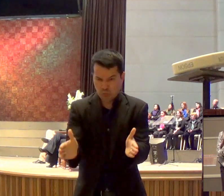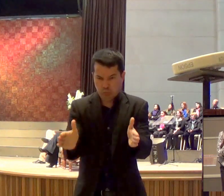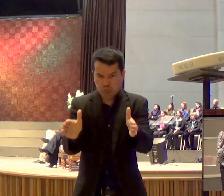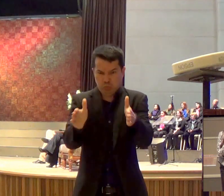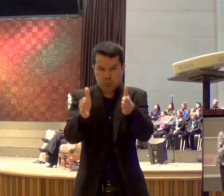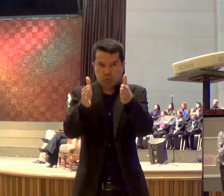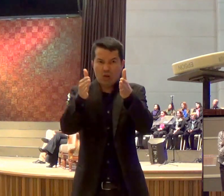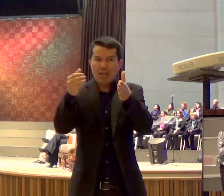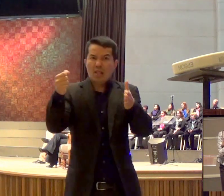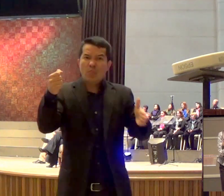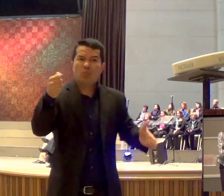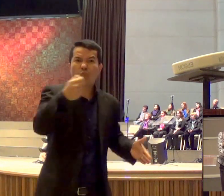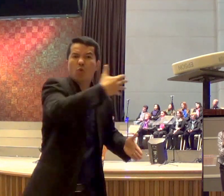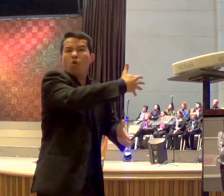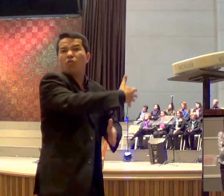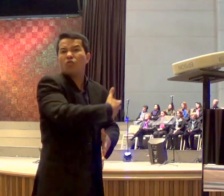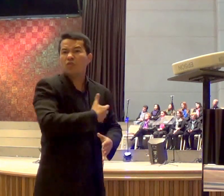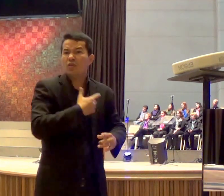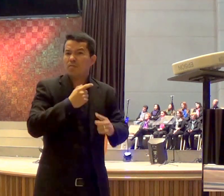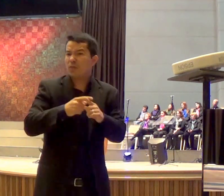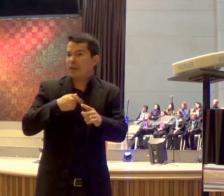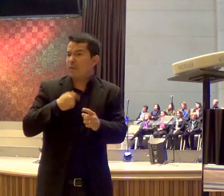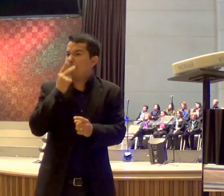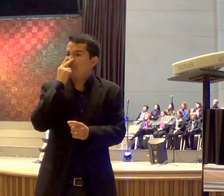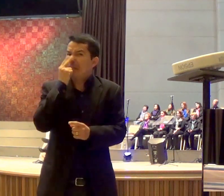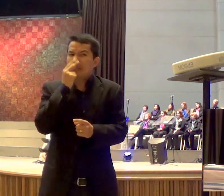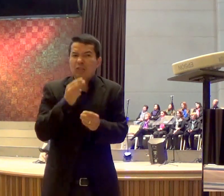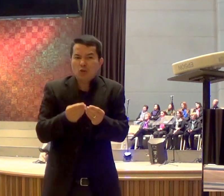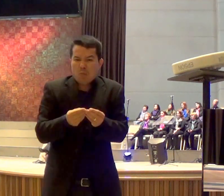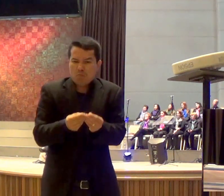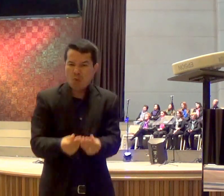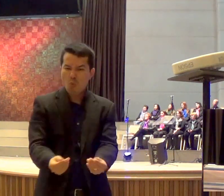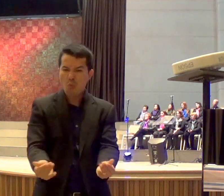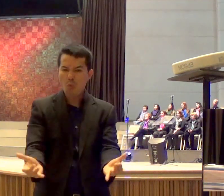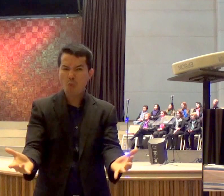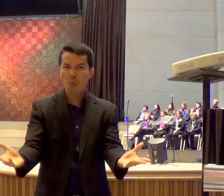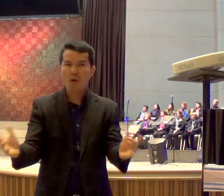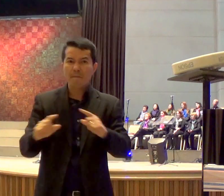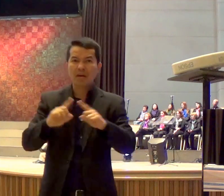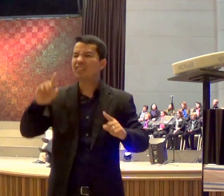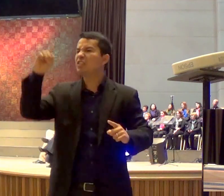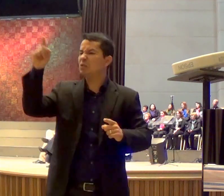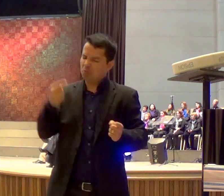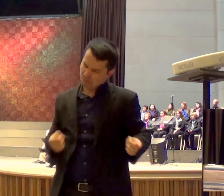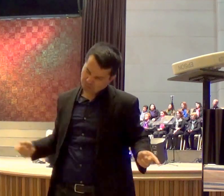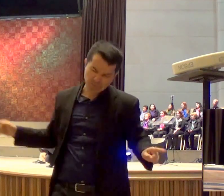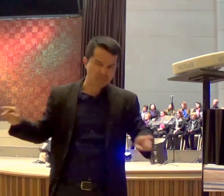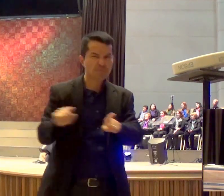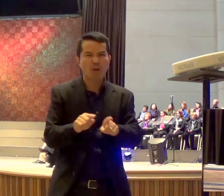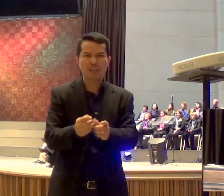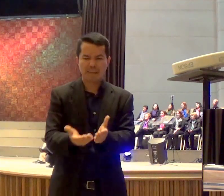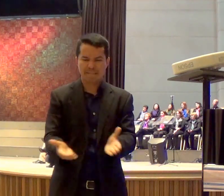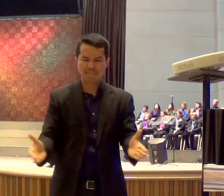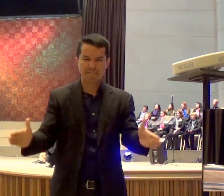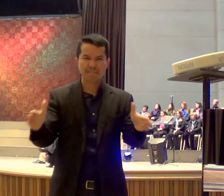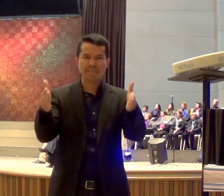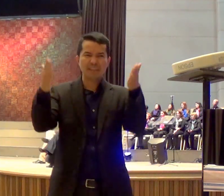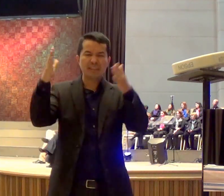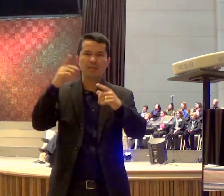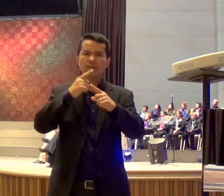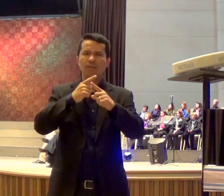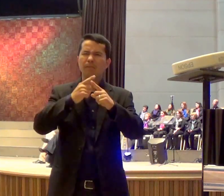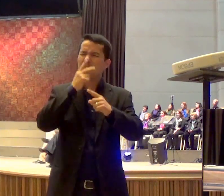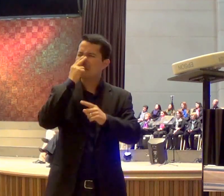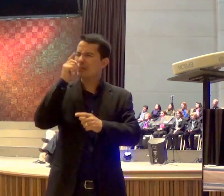me tornei pó e do pó não entendendo nada não sabendo nada sem saber o que fazer Deus começou